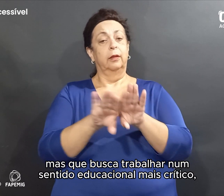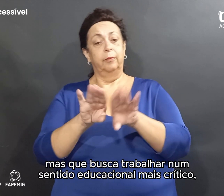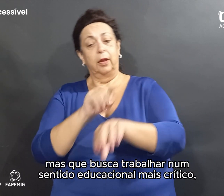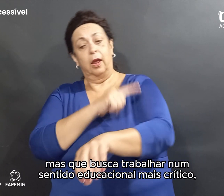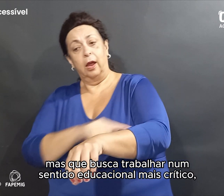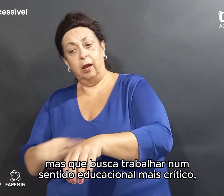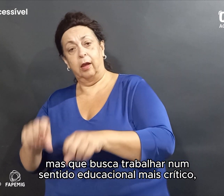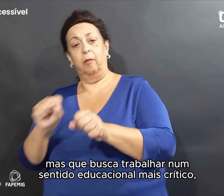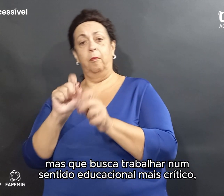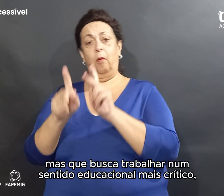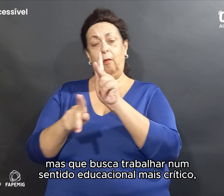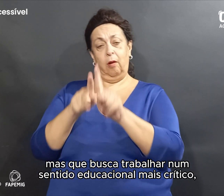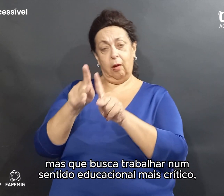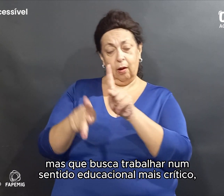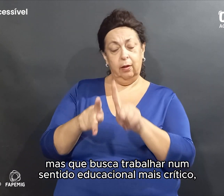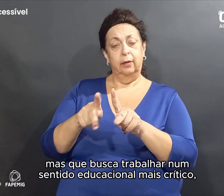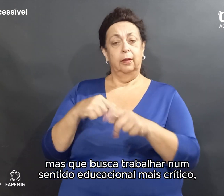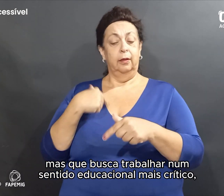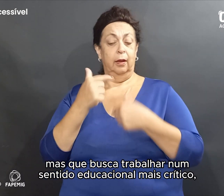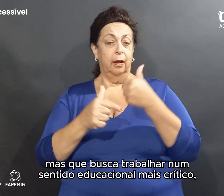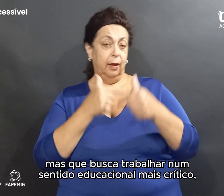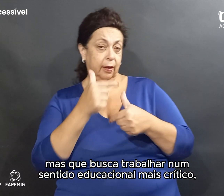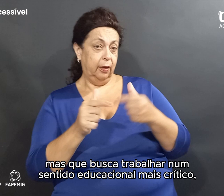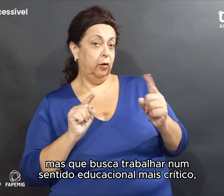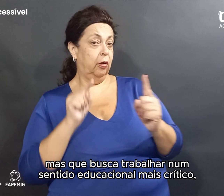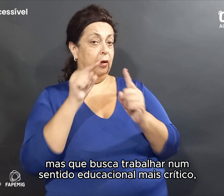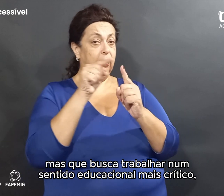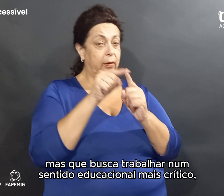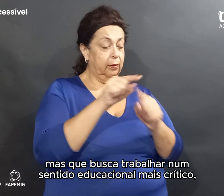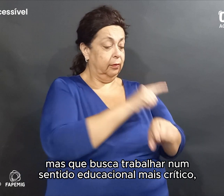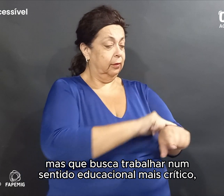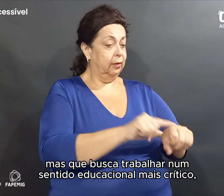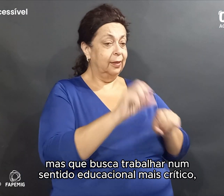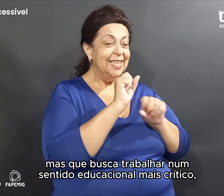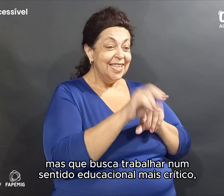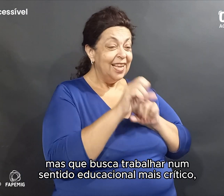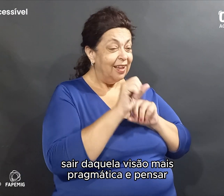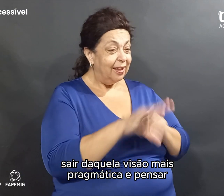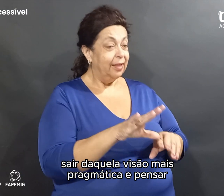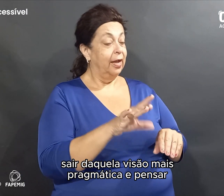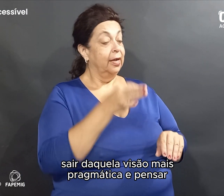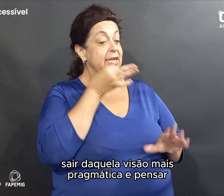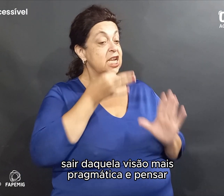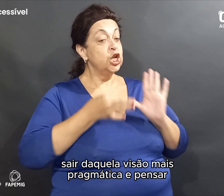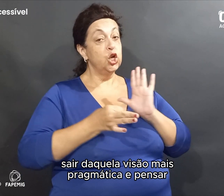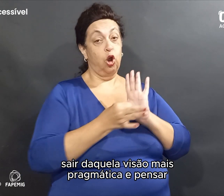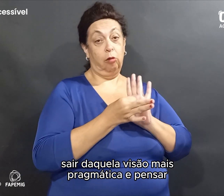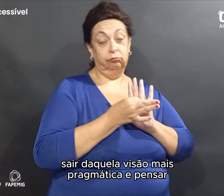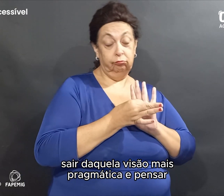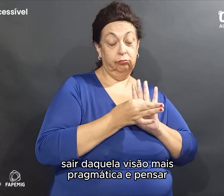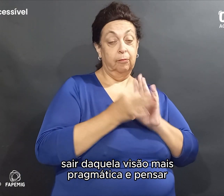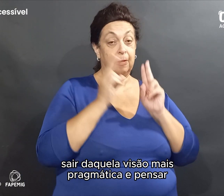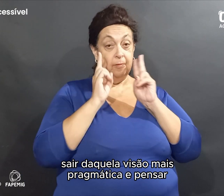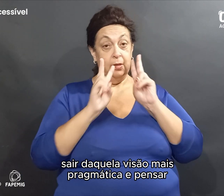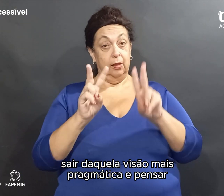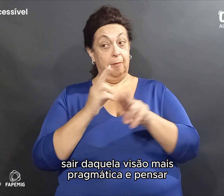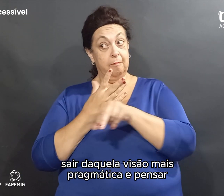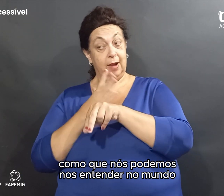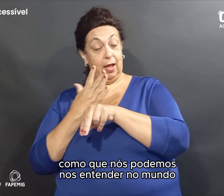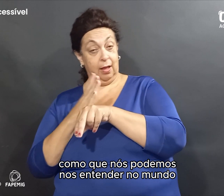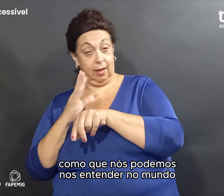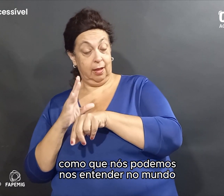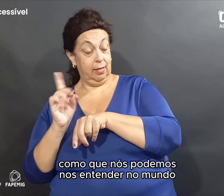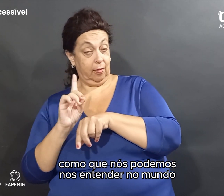que busca trabalhar num sentido de educacional mais crítico, né? Sair daquela visão mais pragmática e